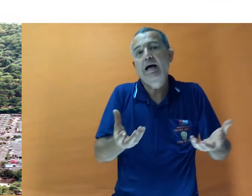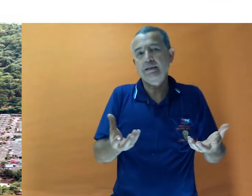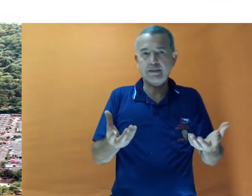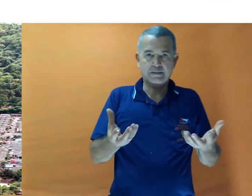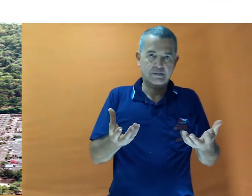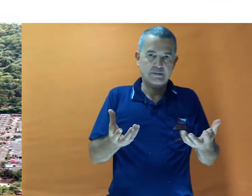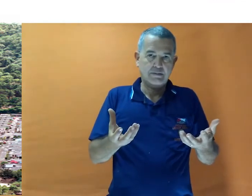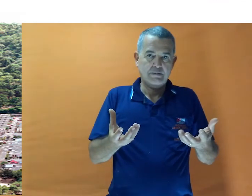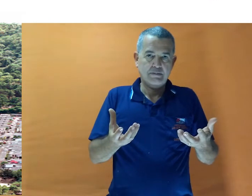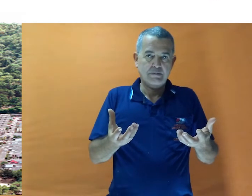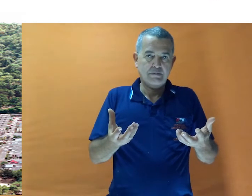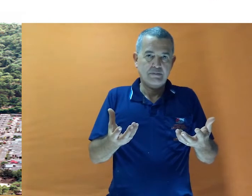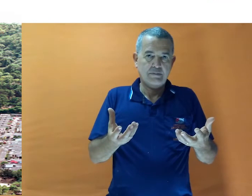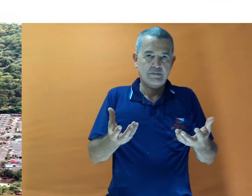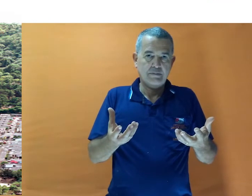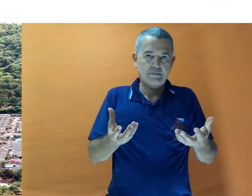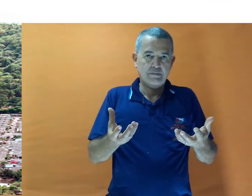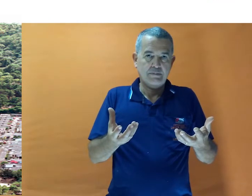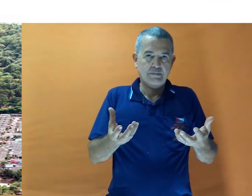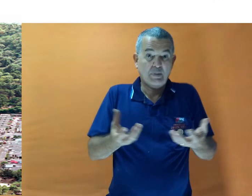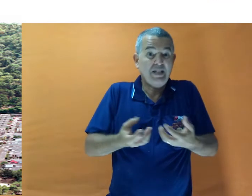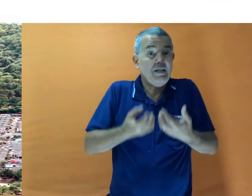Junto à história narrada.